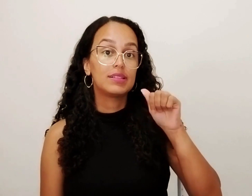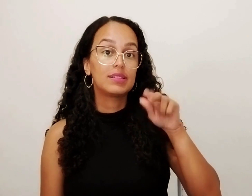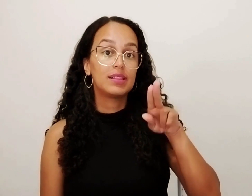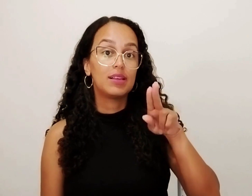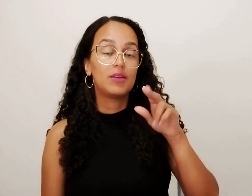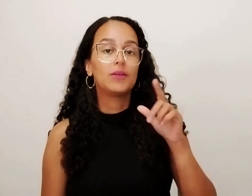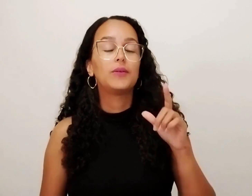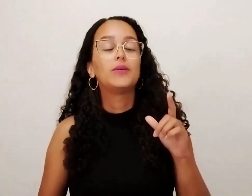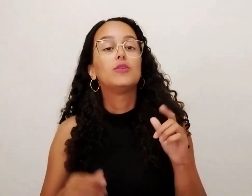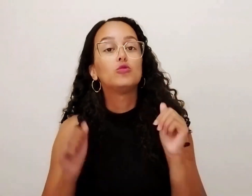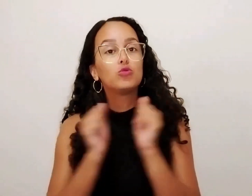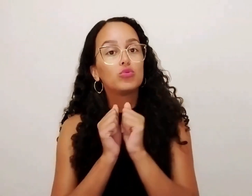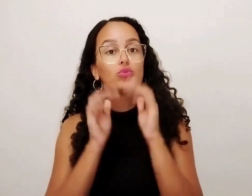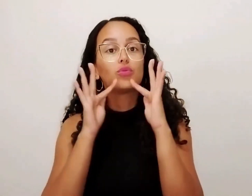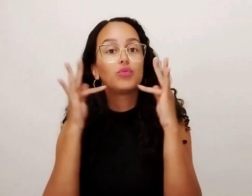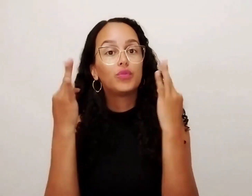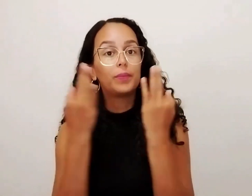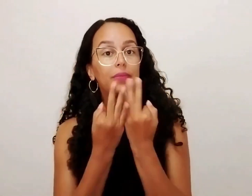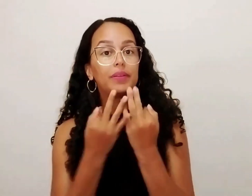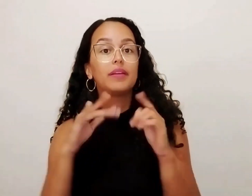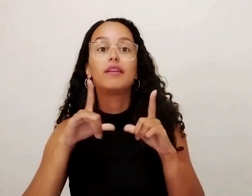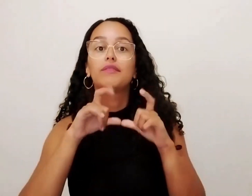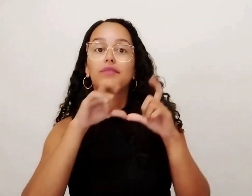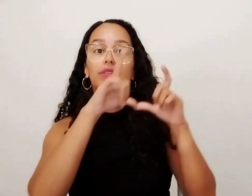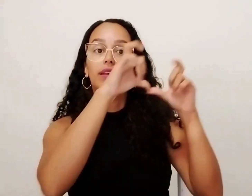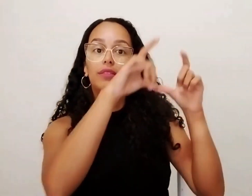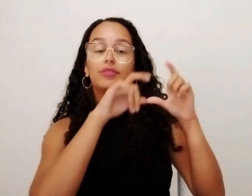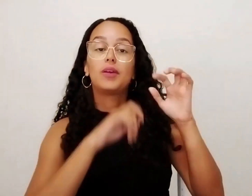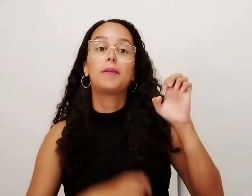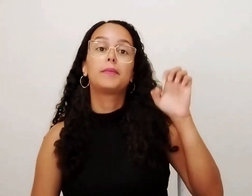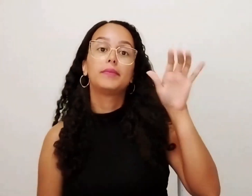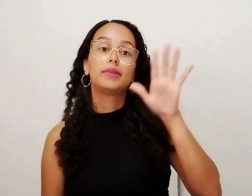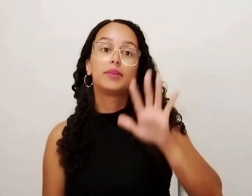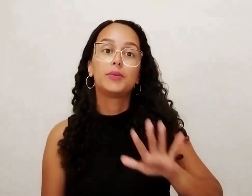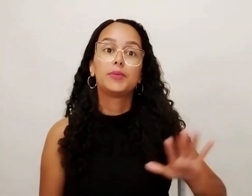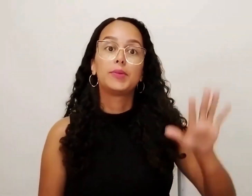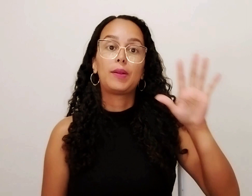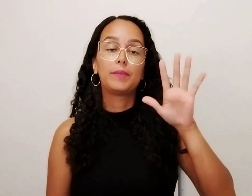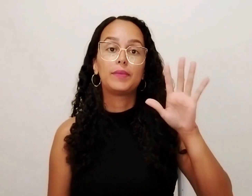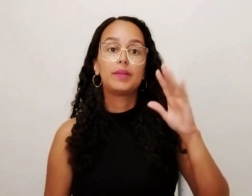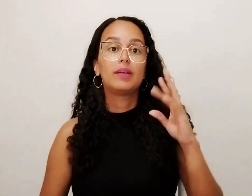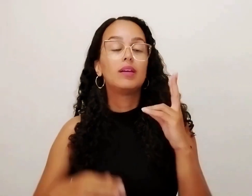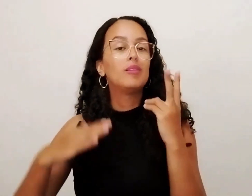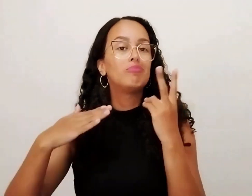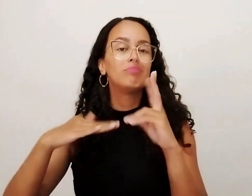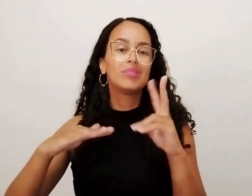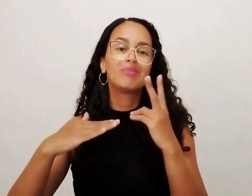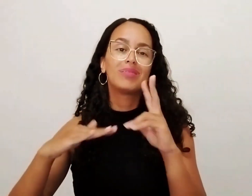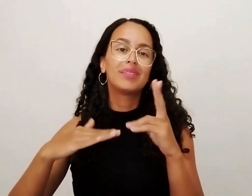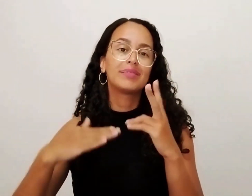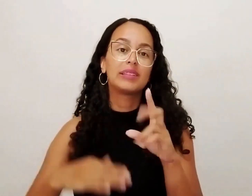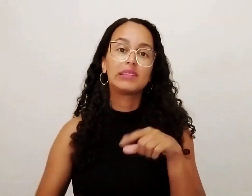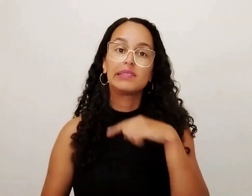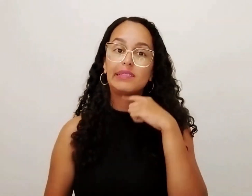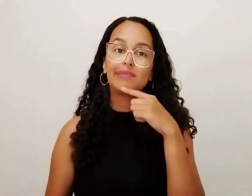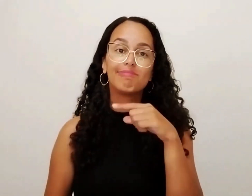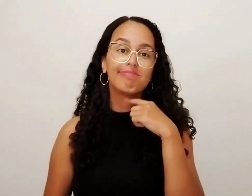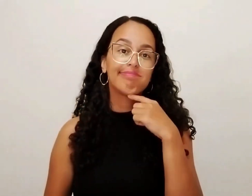e Macunaíma fica sem a chance de recuperar o Muiraquitã. O herói quer ir para o